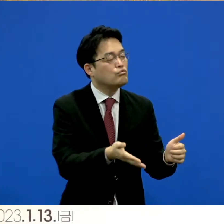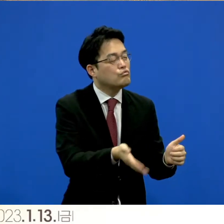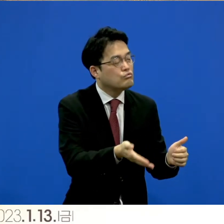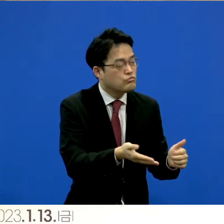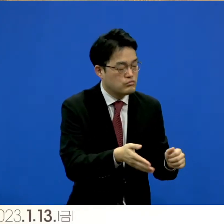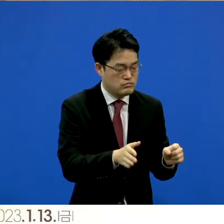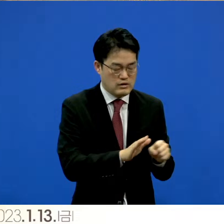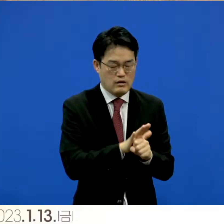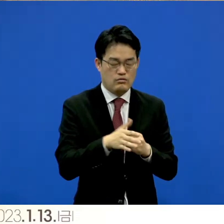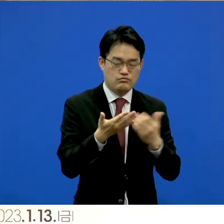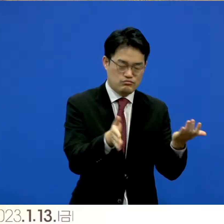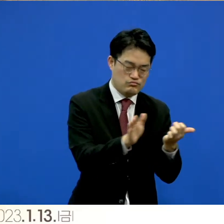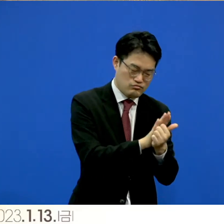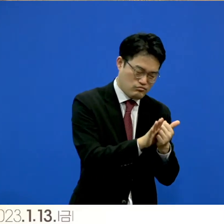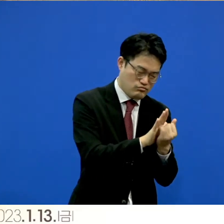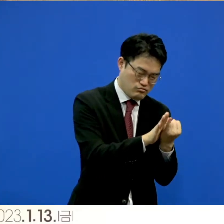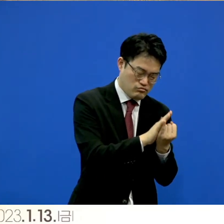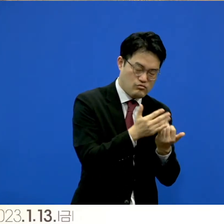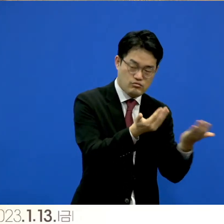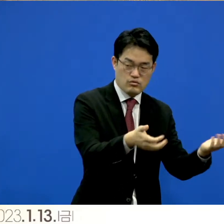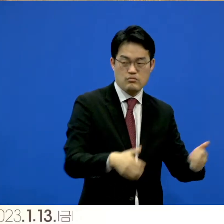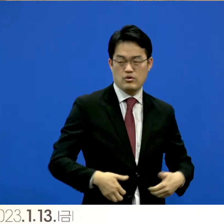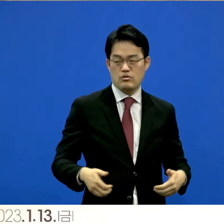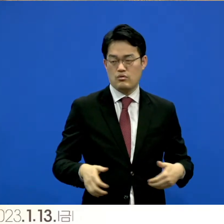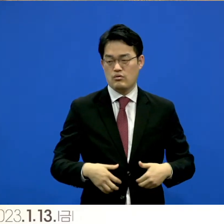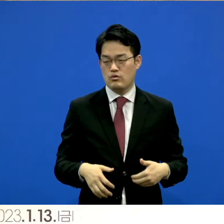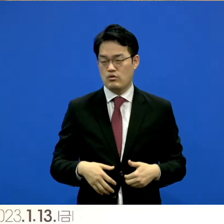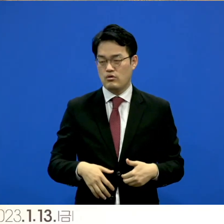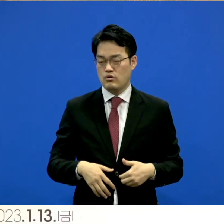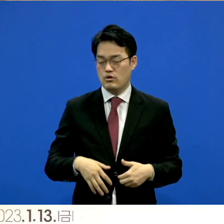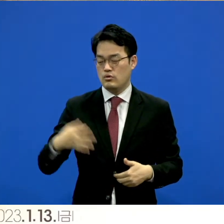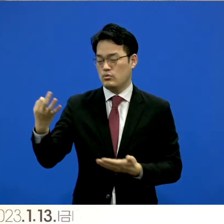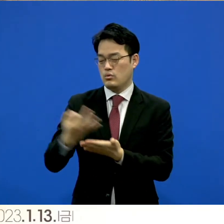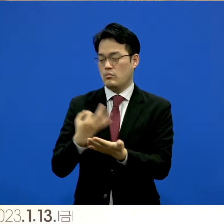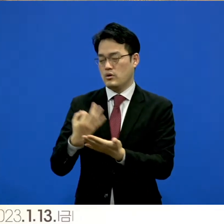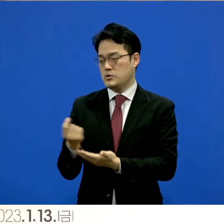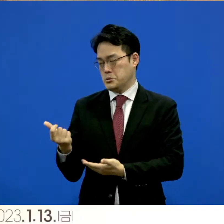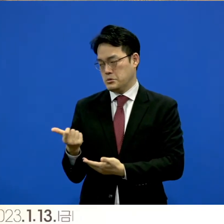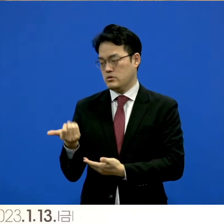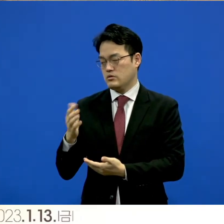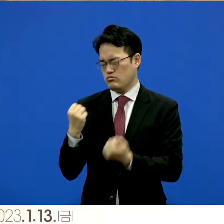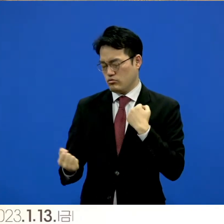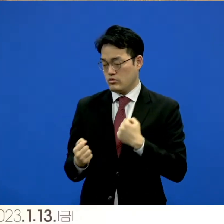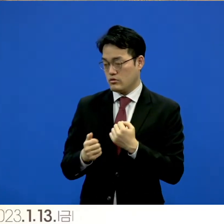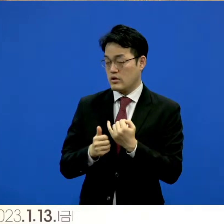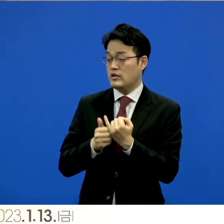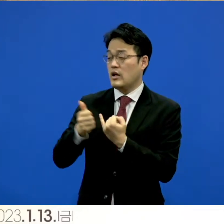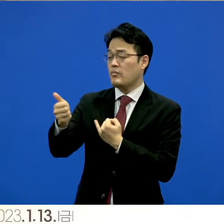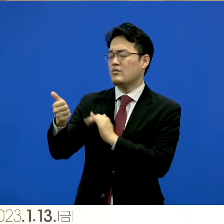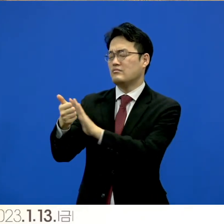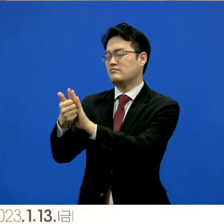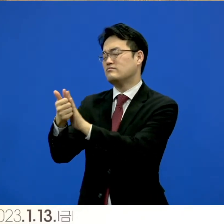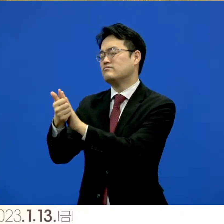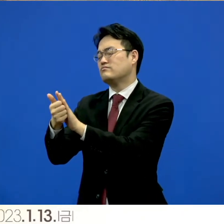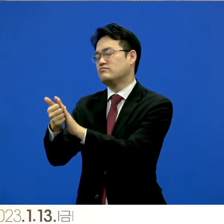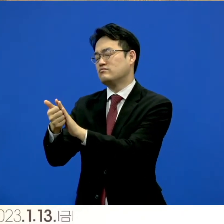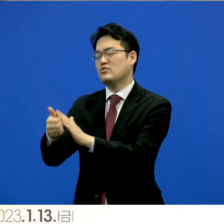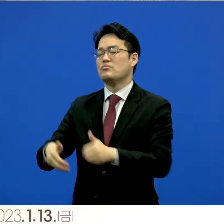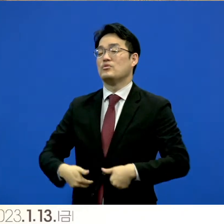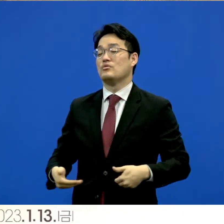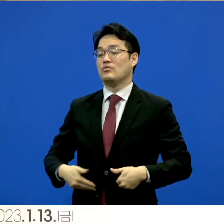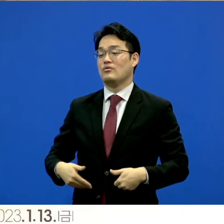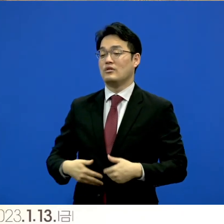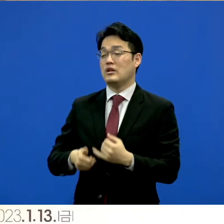돈을 좀 적게 벌어도 남편을 환대해 줘야 돼요. 근데 강아지들만 환대하는